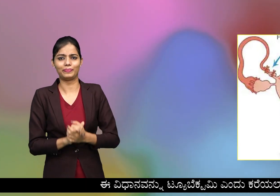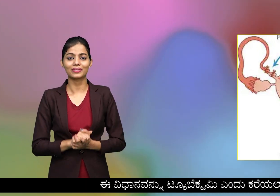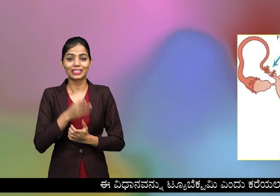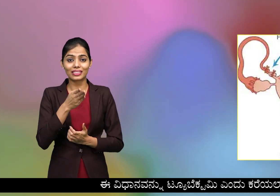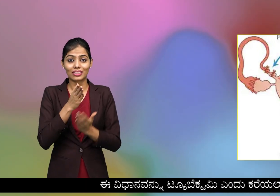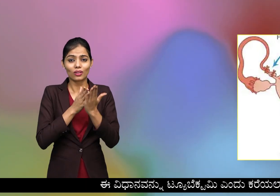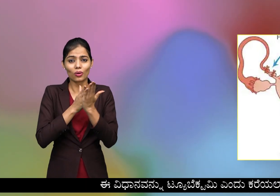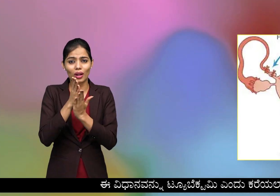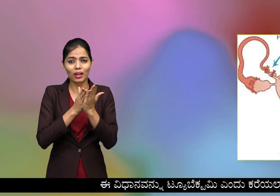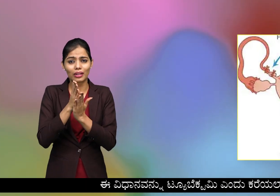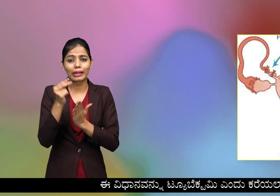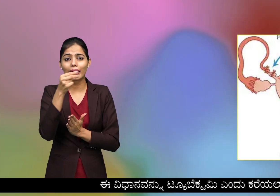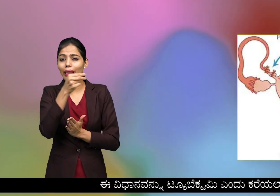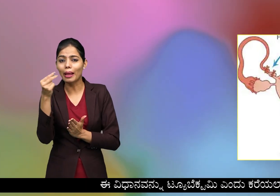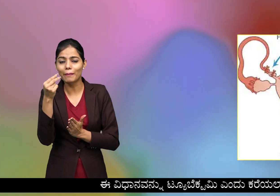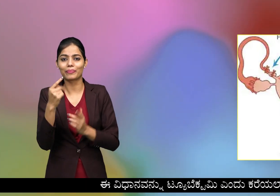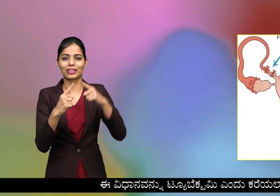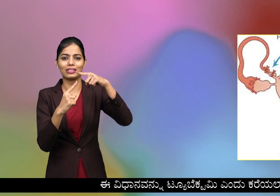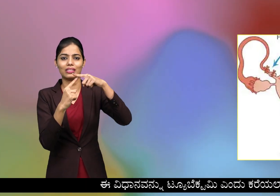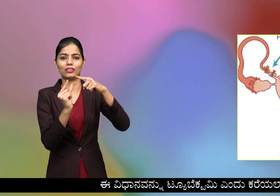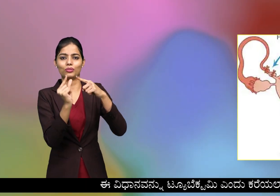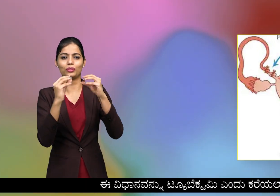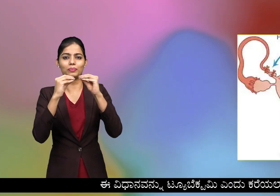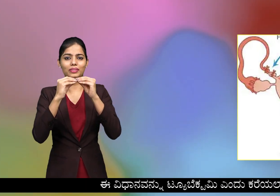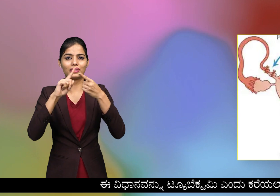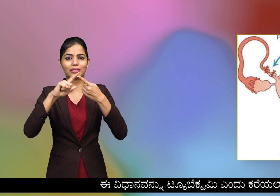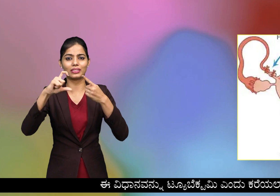ಈ ವಿಧಾನವನ್ನ ಟ್ಯೂಬೆಕ್ಟಮಿ ಎಂದು ಕರೆಯಲಾಗುತ್ತೆ.